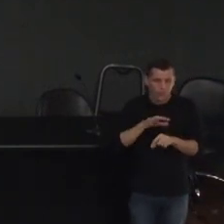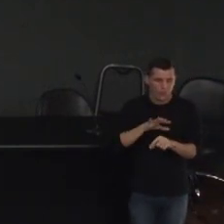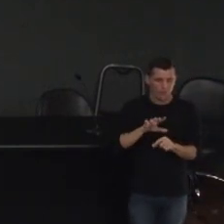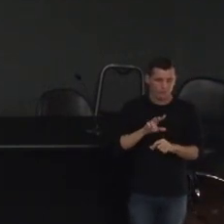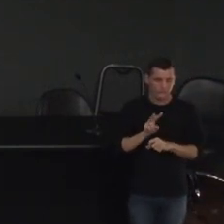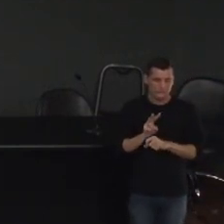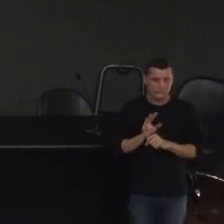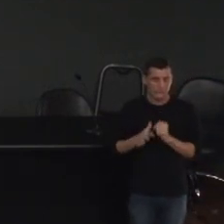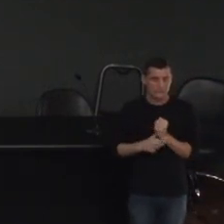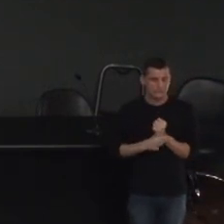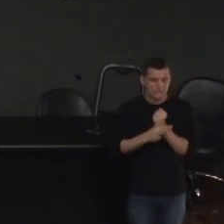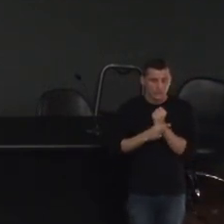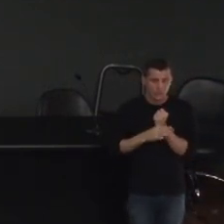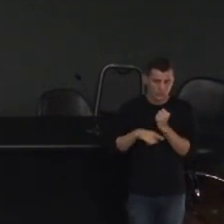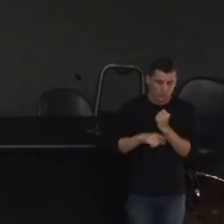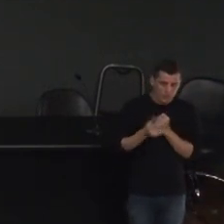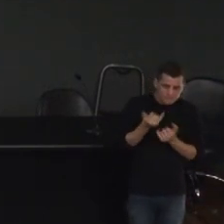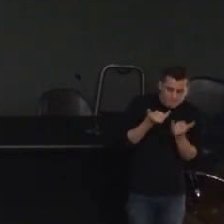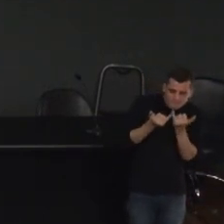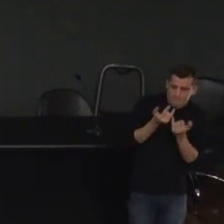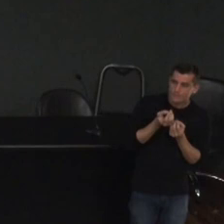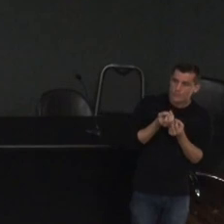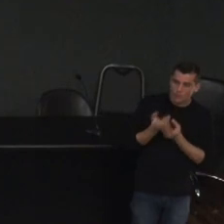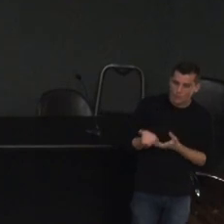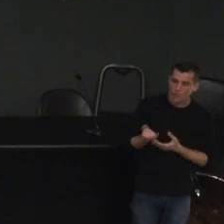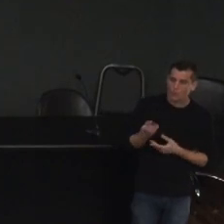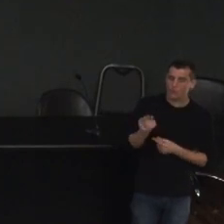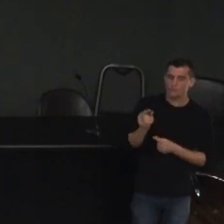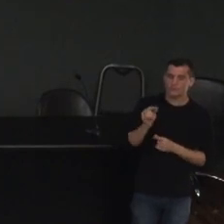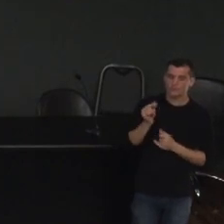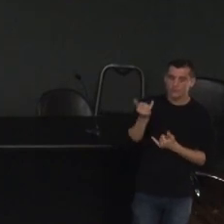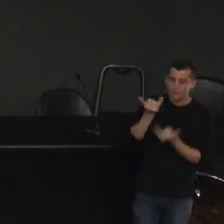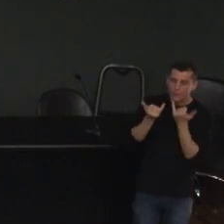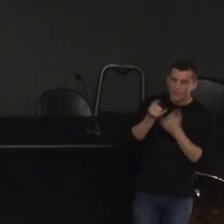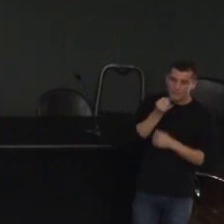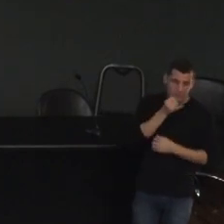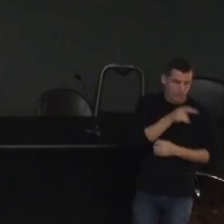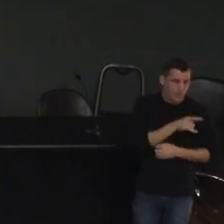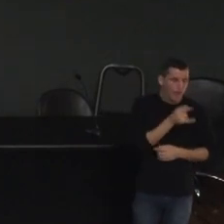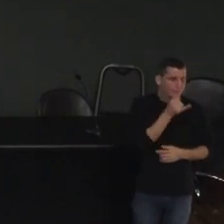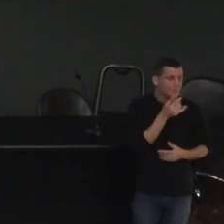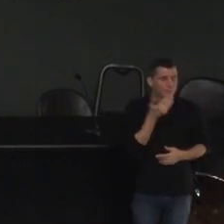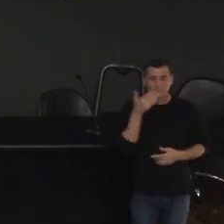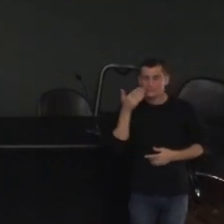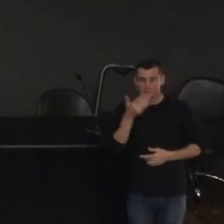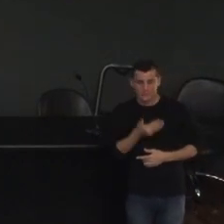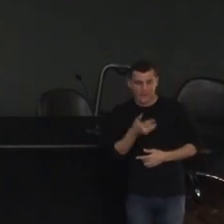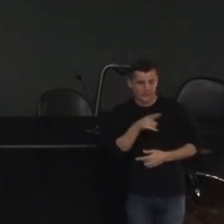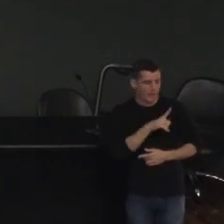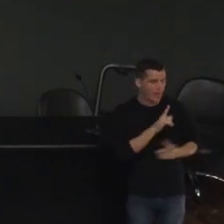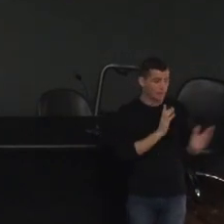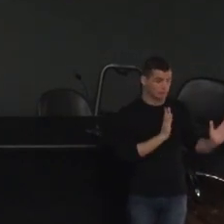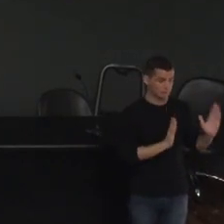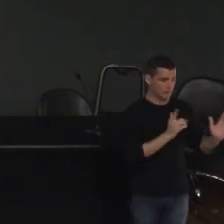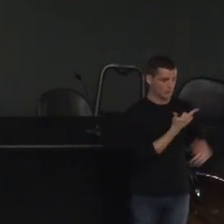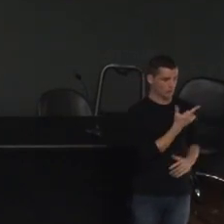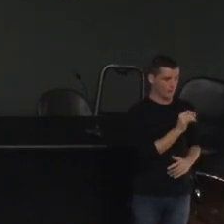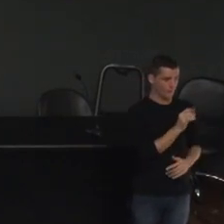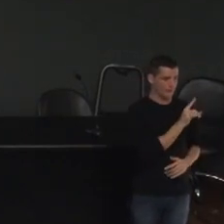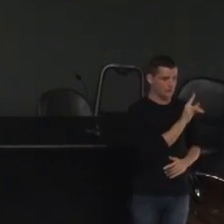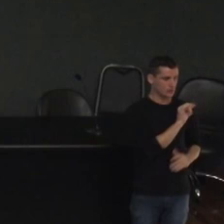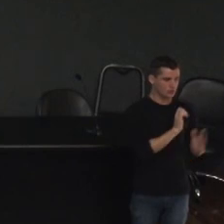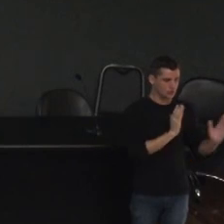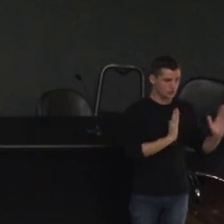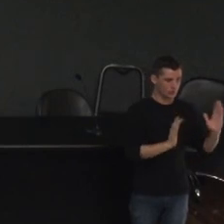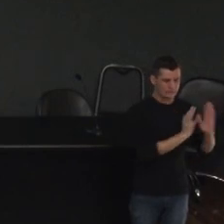nem se tem de segurança você pede informação para o operador você não pode demorar 20 dias para ter informação de volta então é o contrato que vai prever